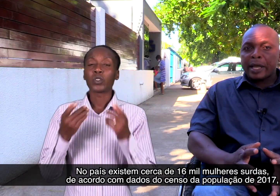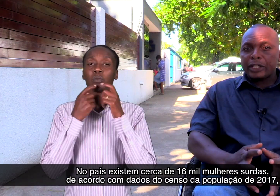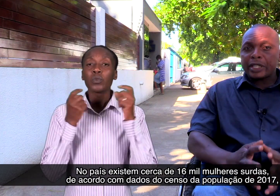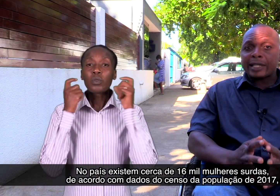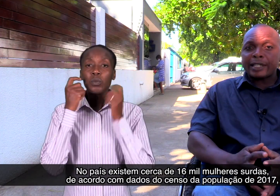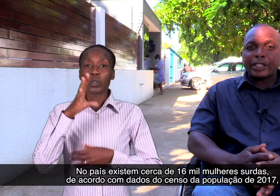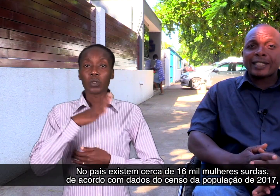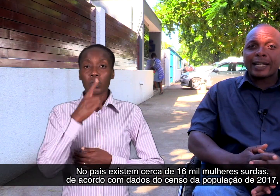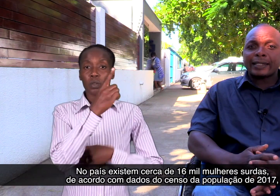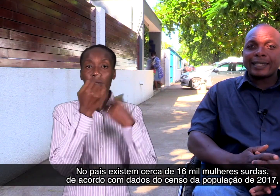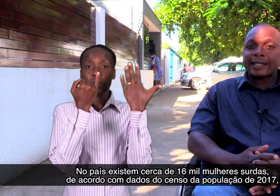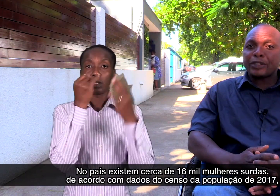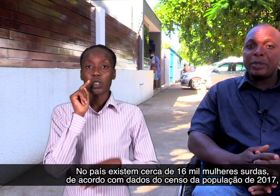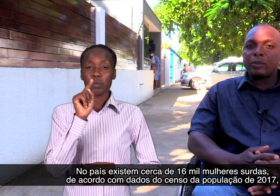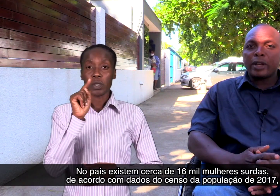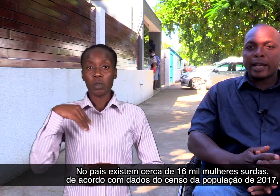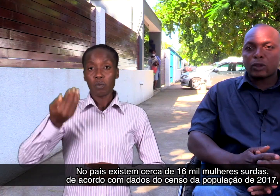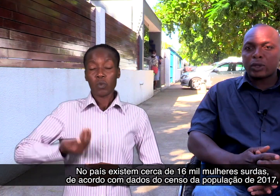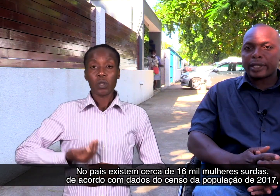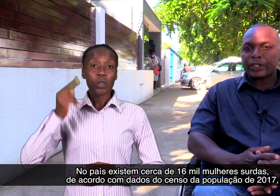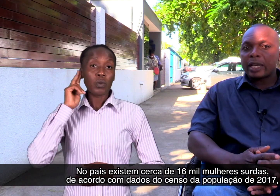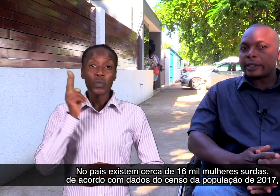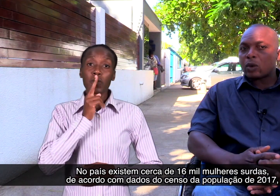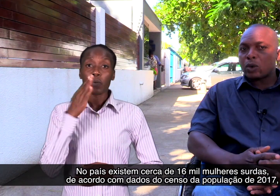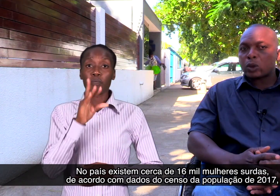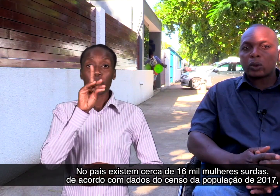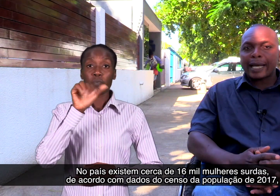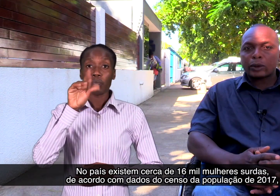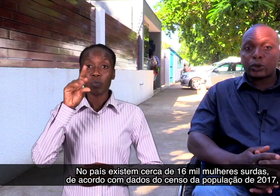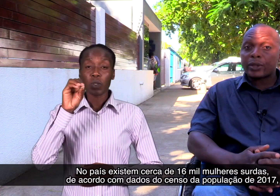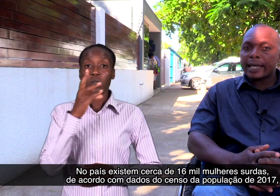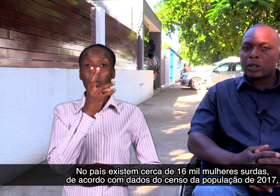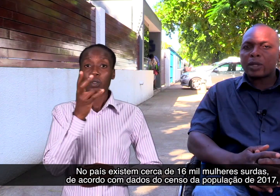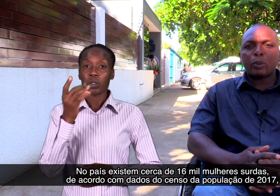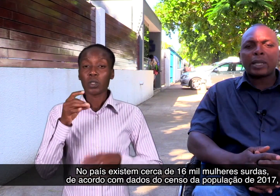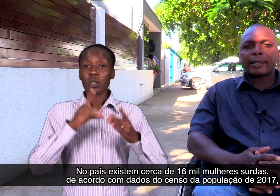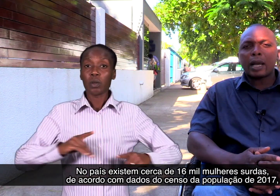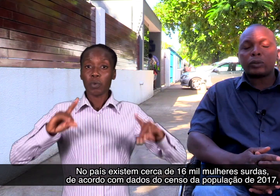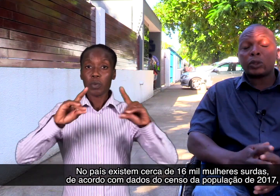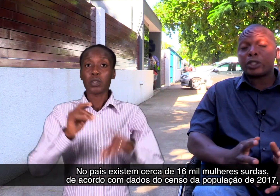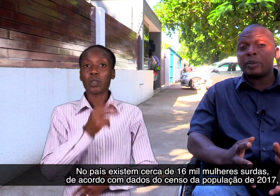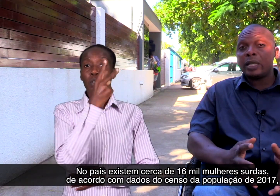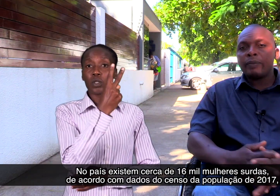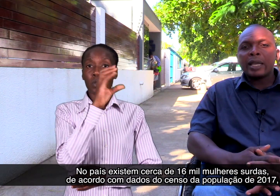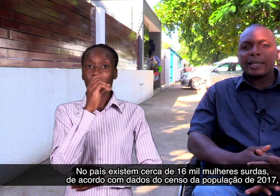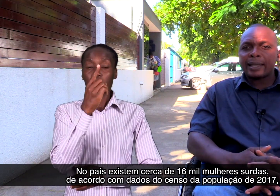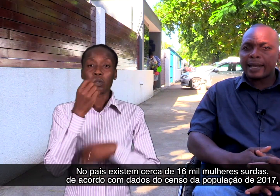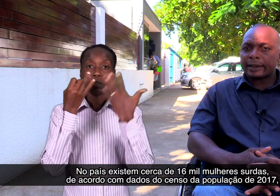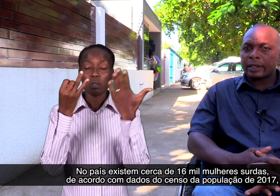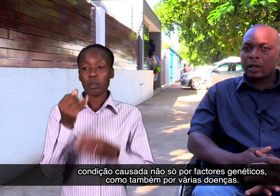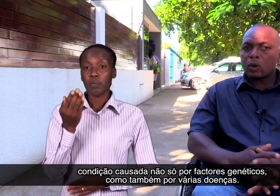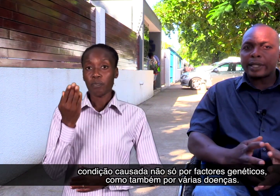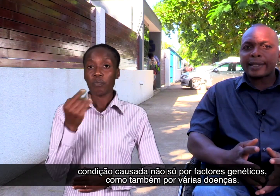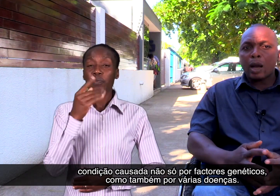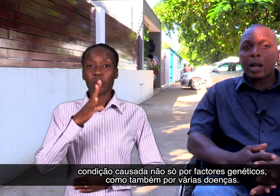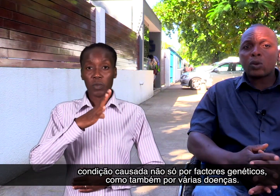No país existem cerca de 16 mil mulheres surdas, de acordo com dados do Censo da População de